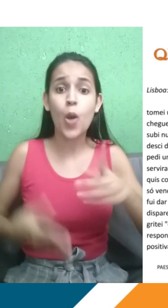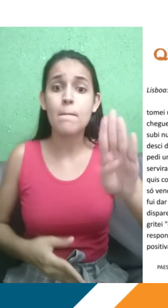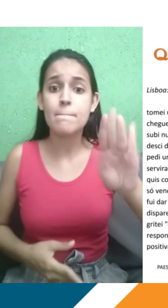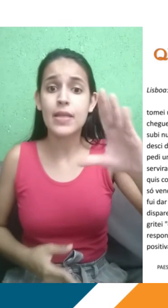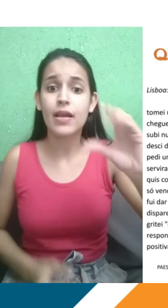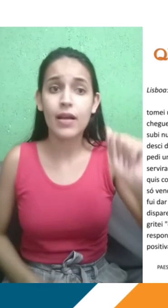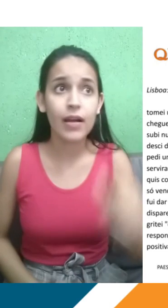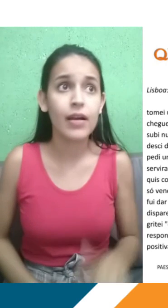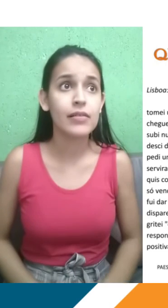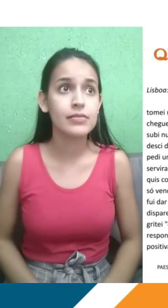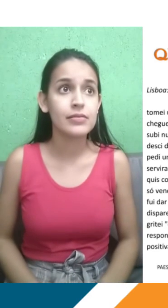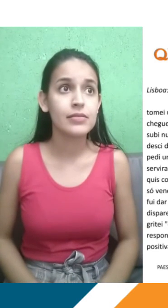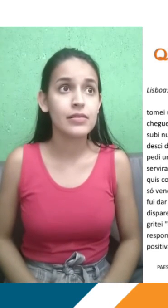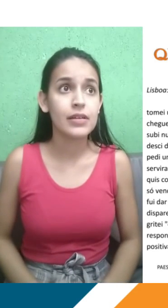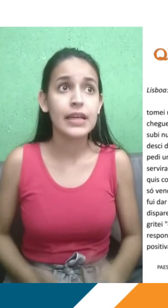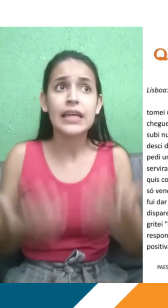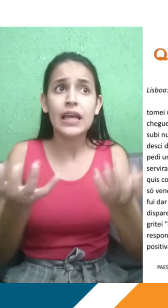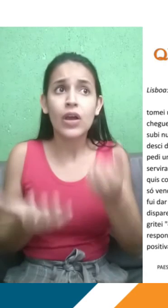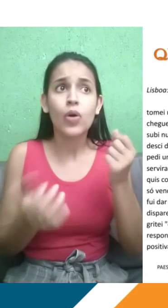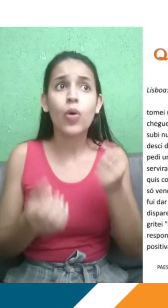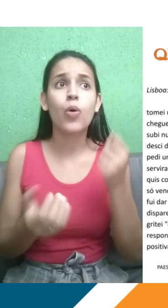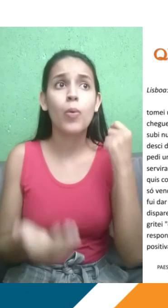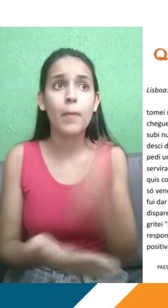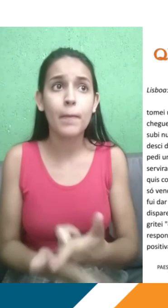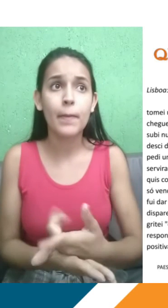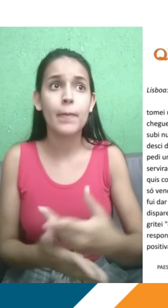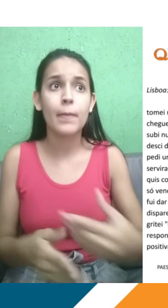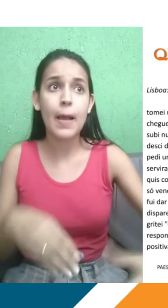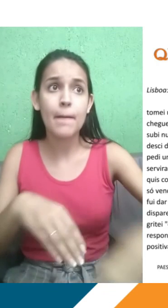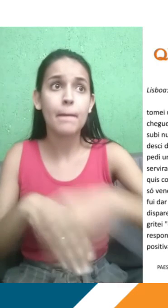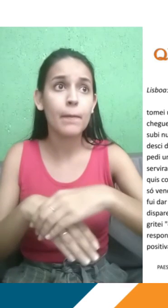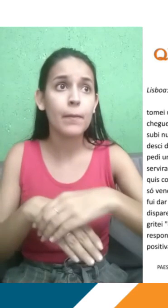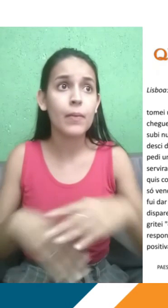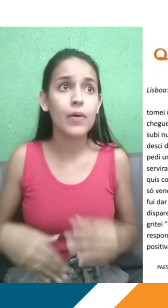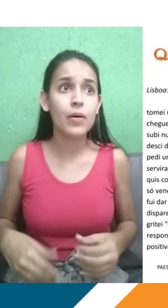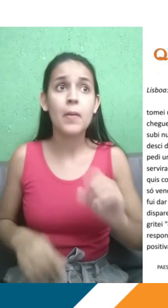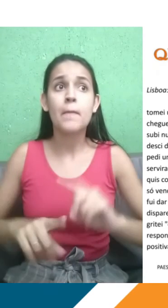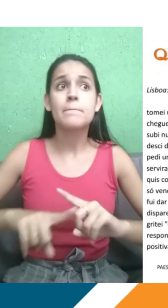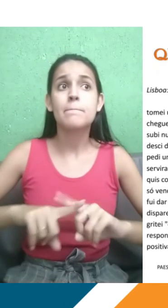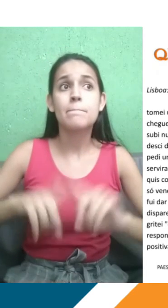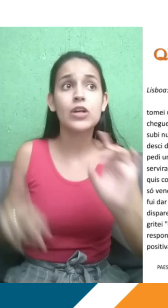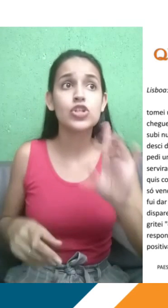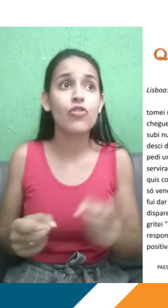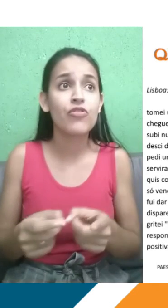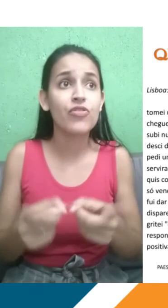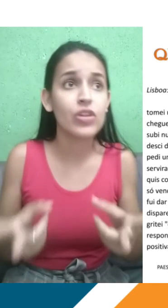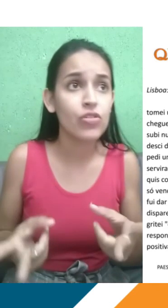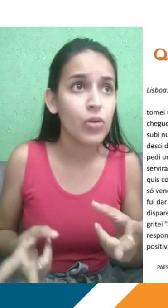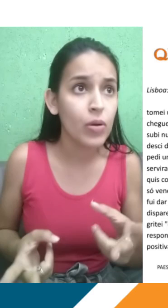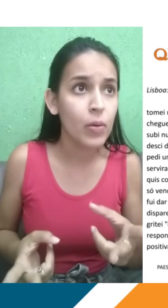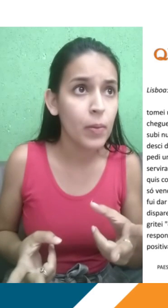com uma comunidade linguística diferente da sua. Esse observador é um A. Falante do